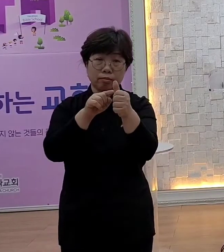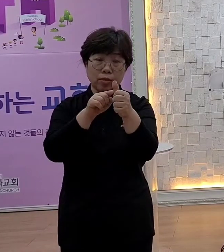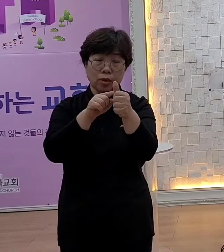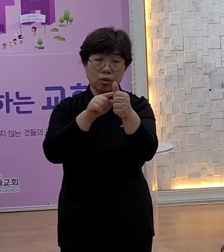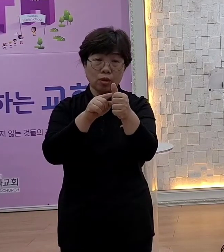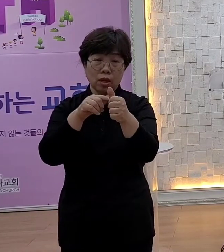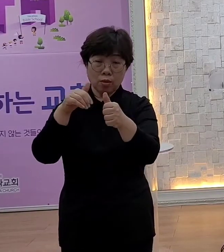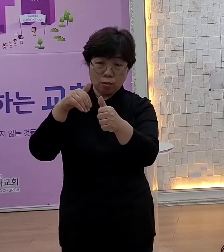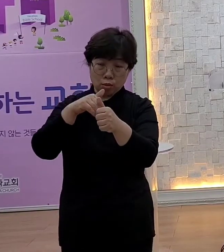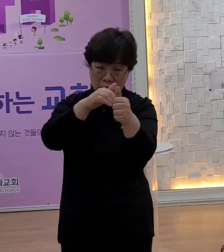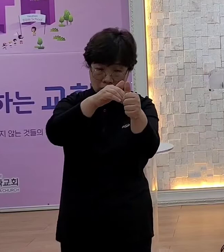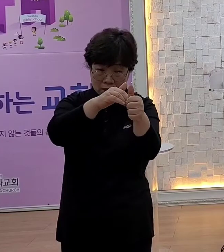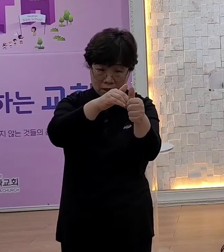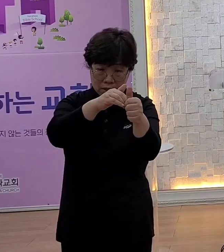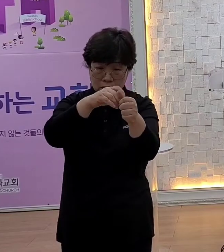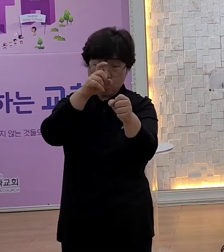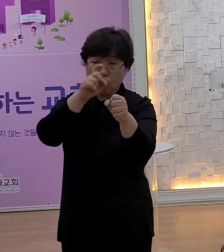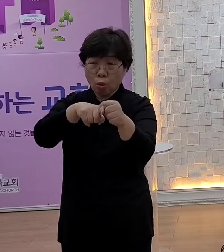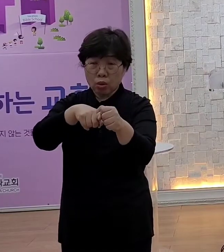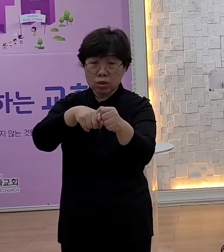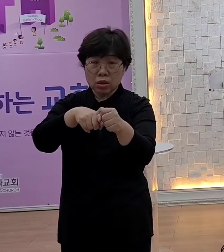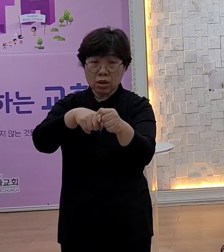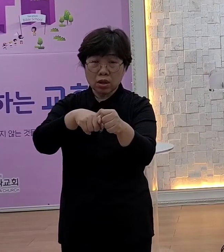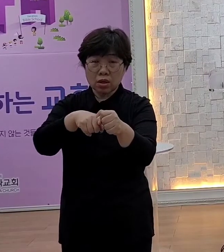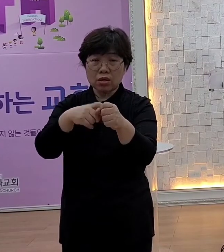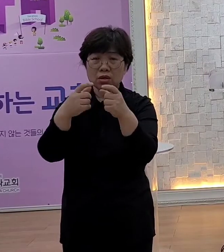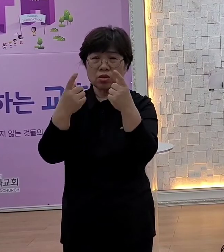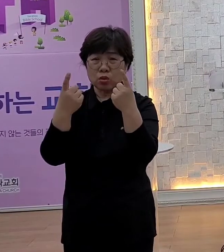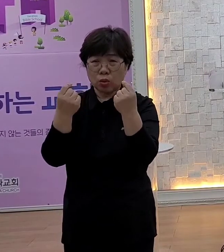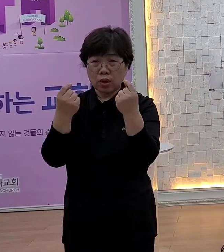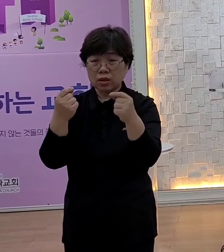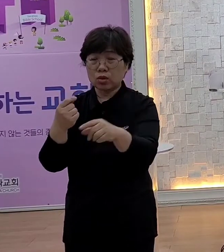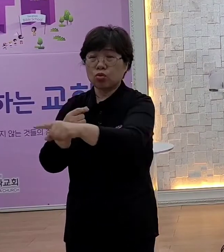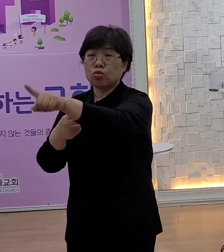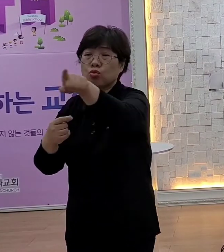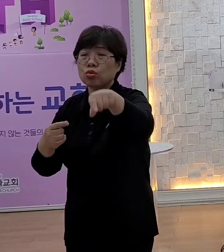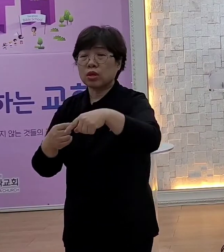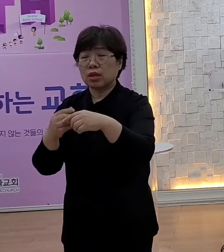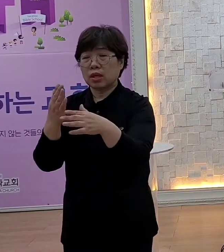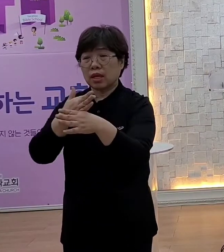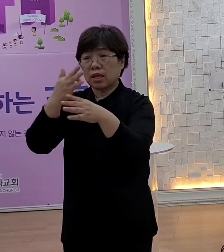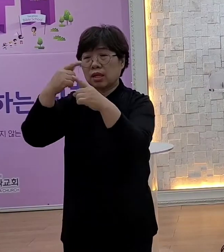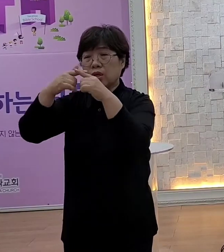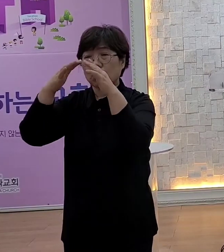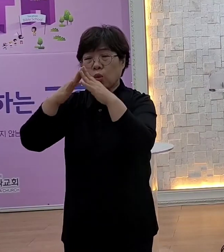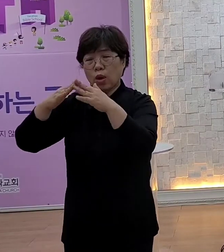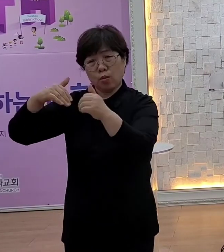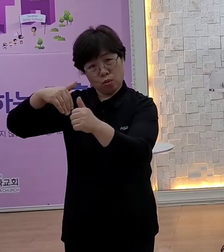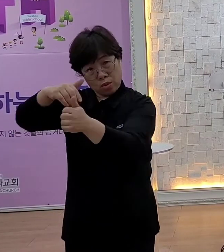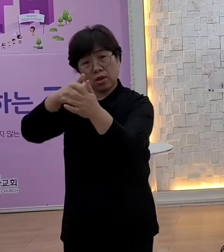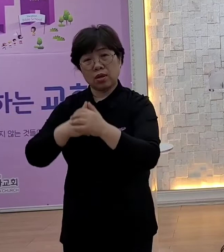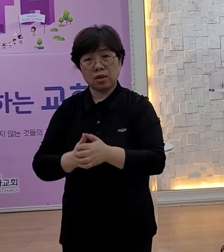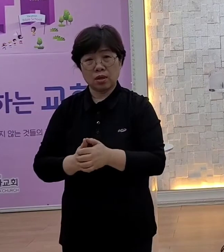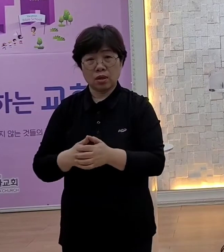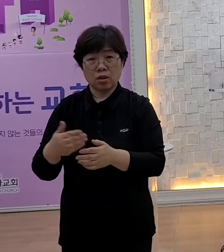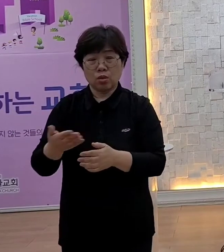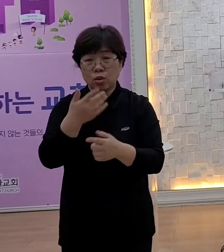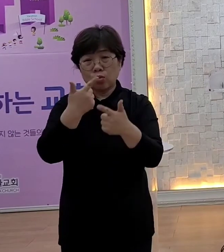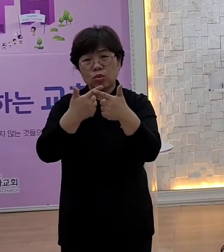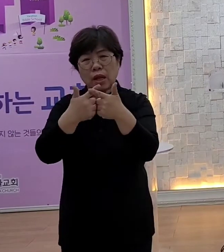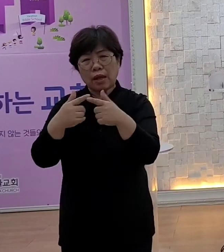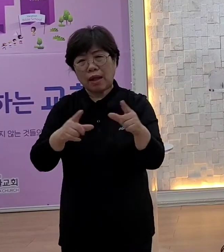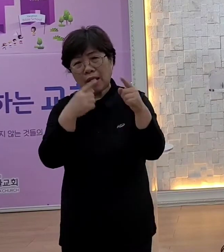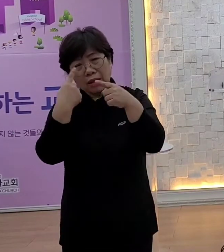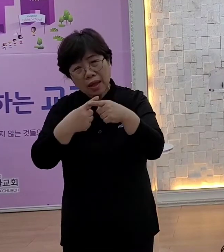요나를 보내신 그 목적과 동일하다는 것. 우리는 지금 부산에서 살다가 저 진주에서